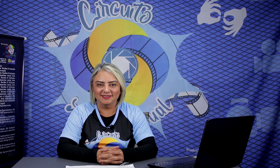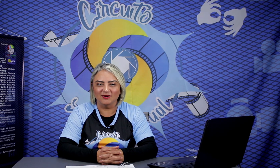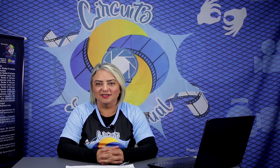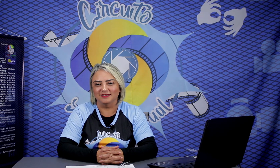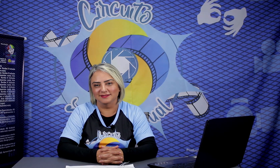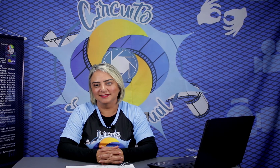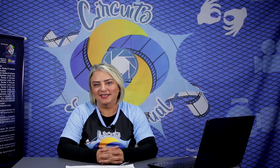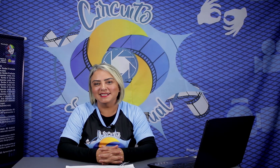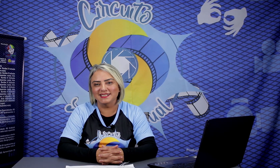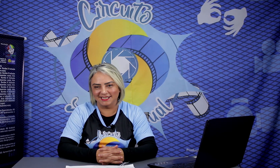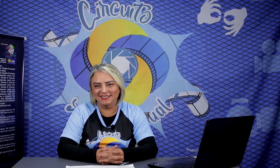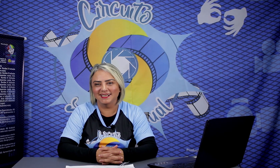Olha, é sacanagem.